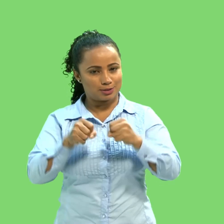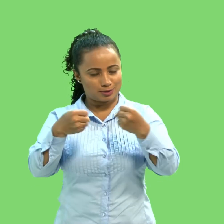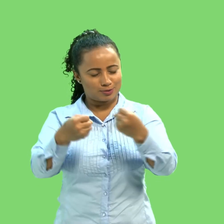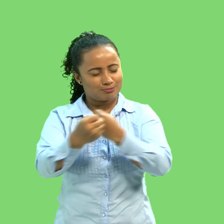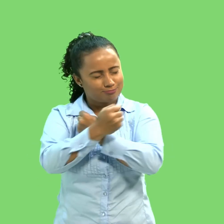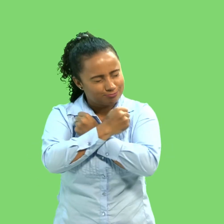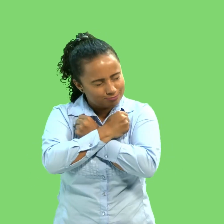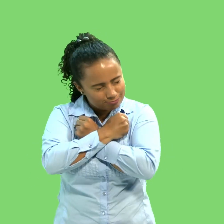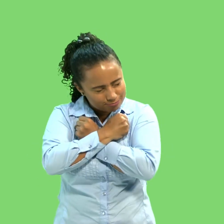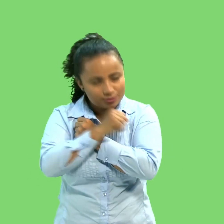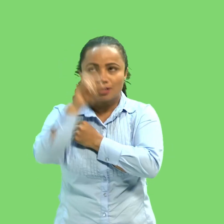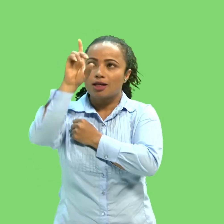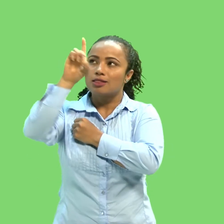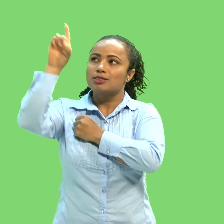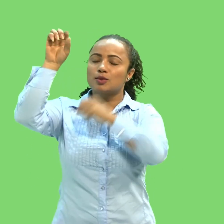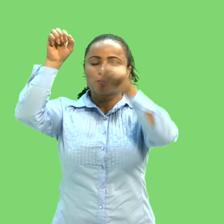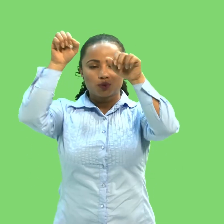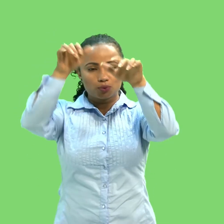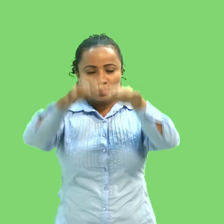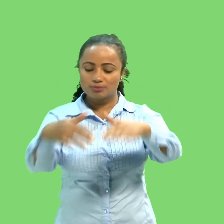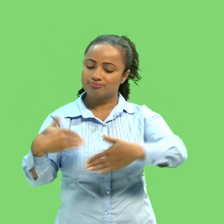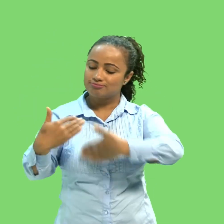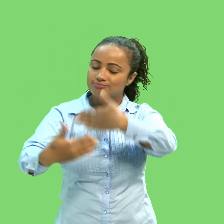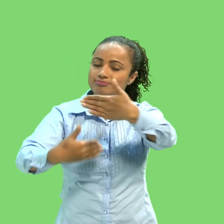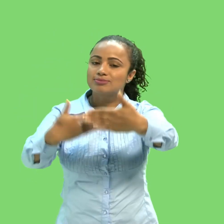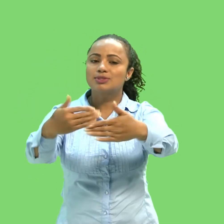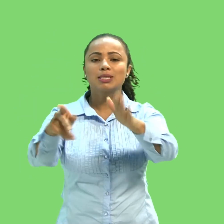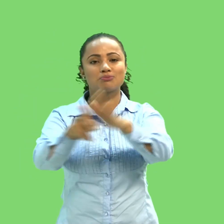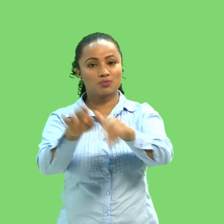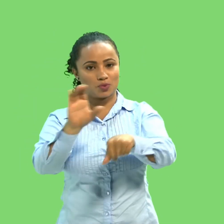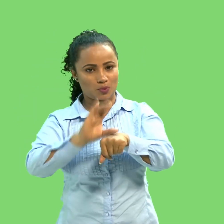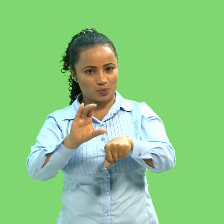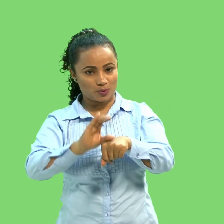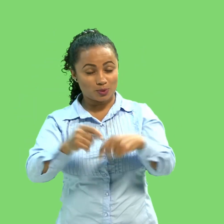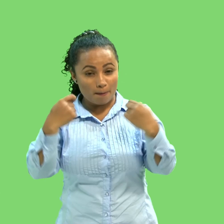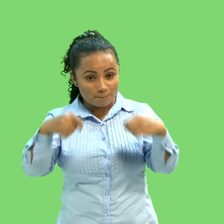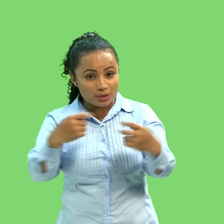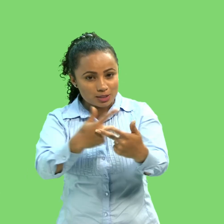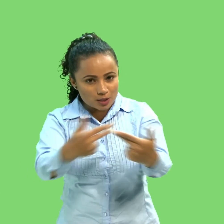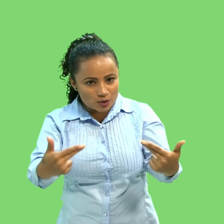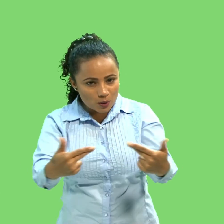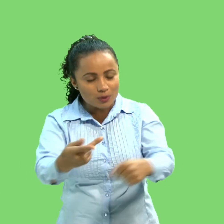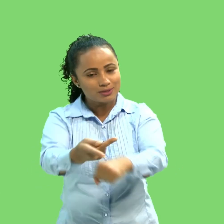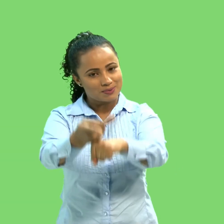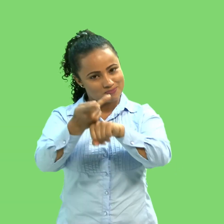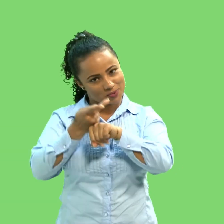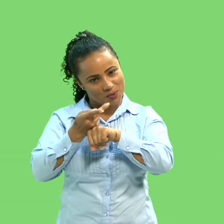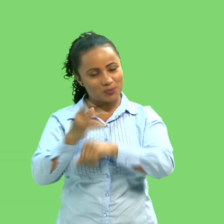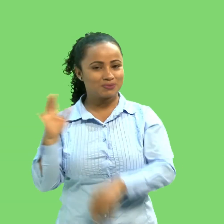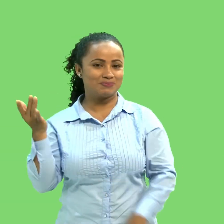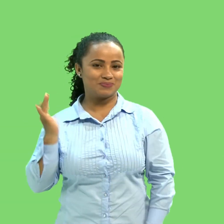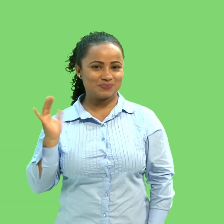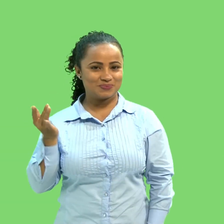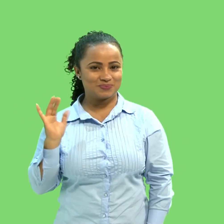Deus os abençoe. Desejo sucesso durante o curso. No que precisarem, podem contar comigo. Até mais. Tchau.